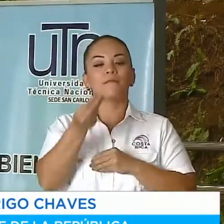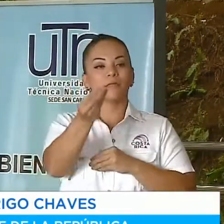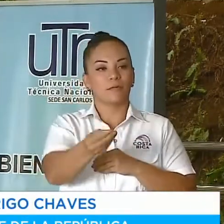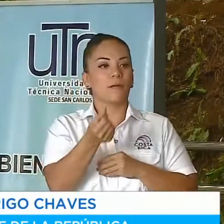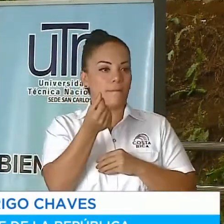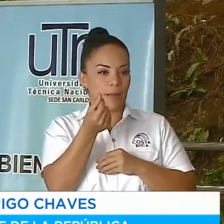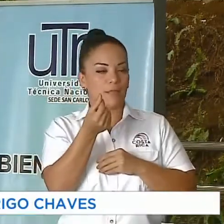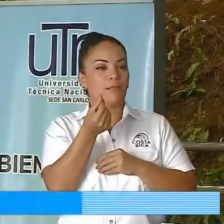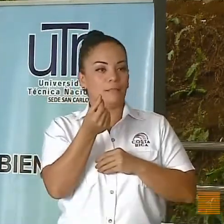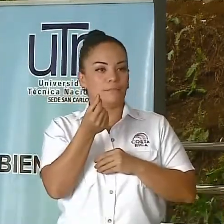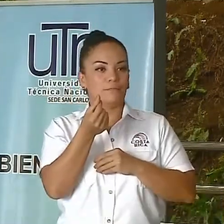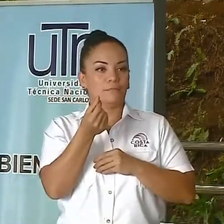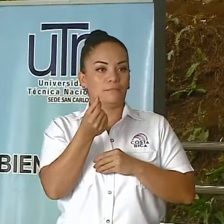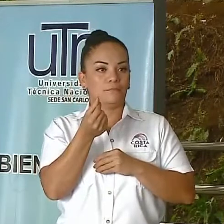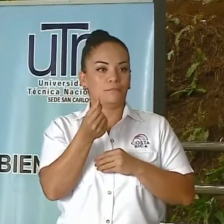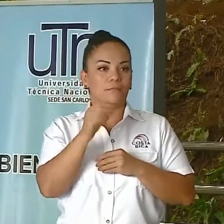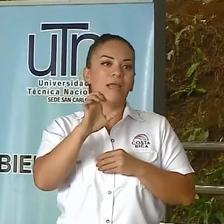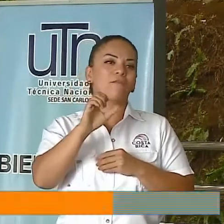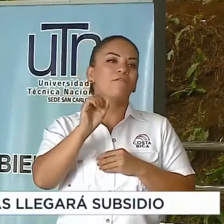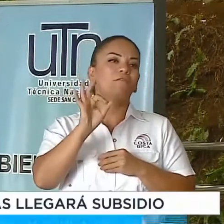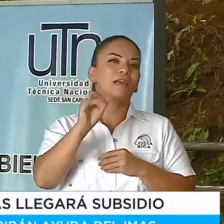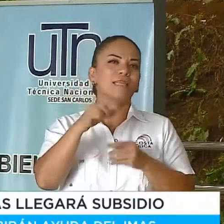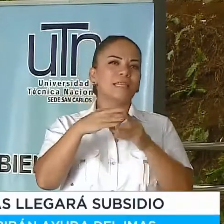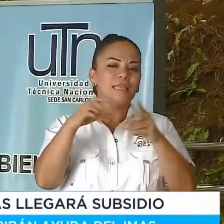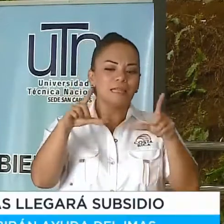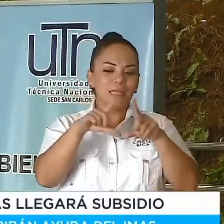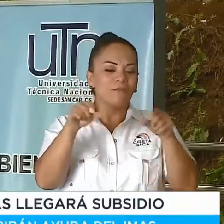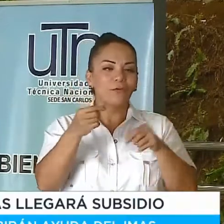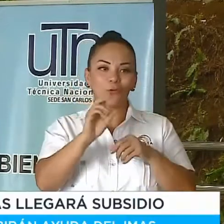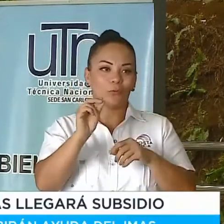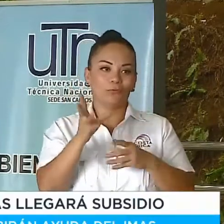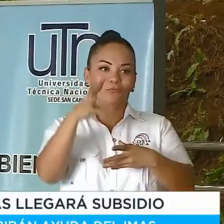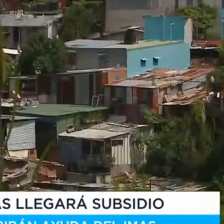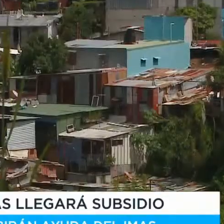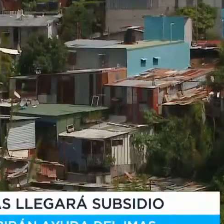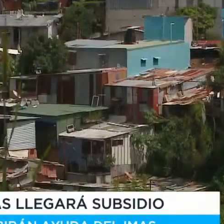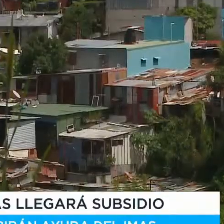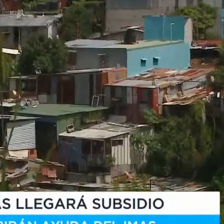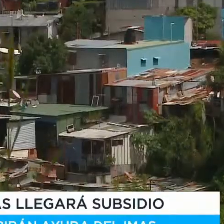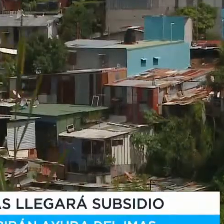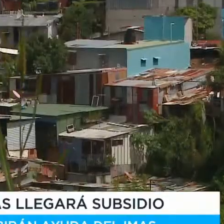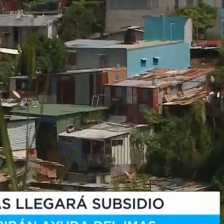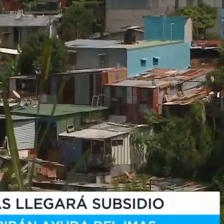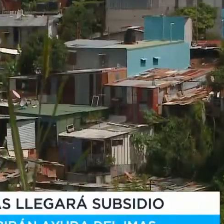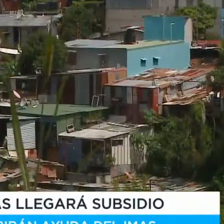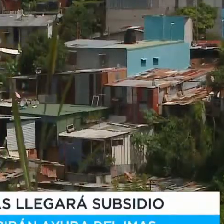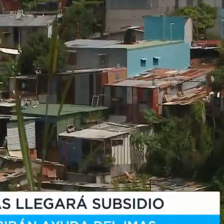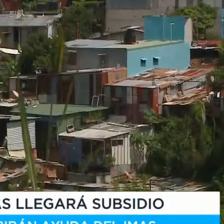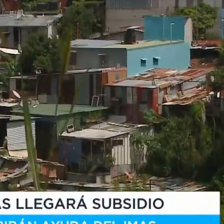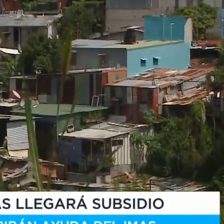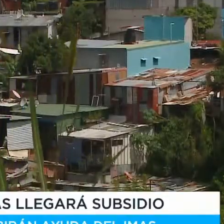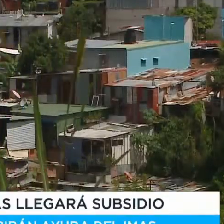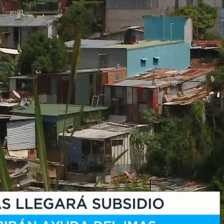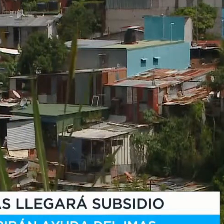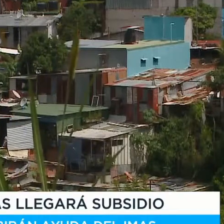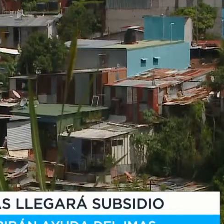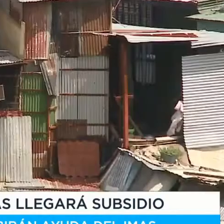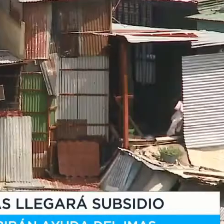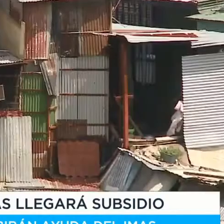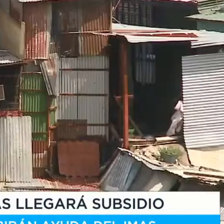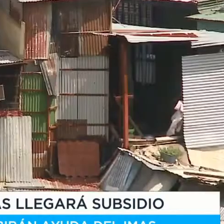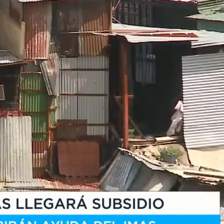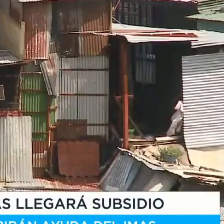dinero en efectivo, bueno, efectivo no, en sus cuentas, para compensar el aumento del costo de la vida.